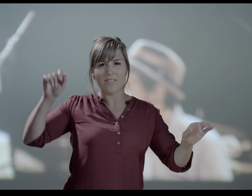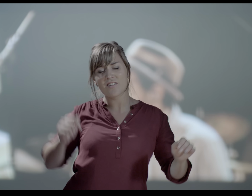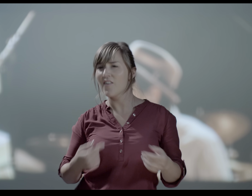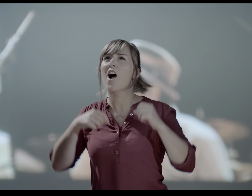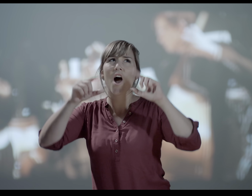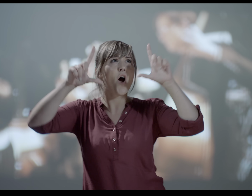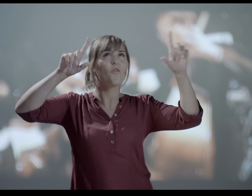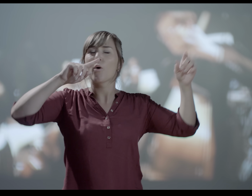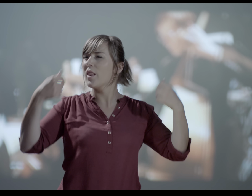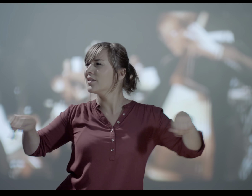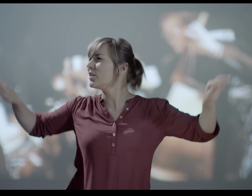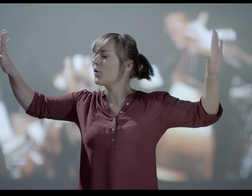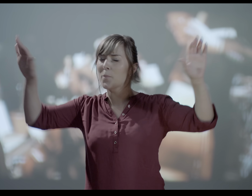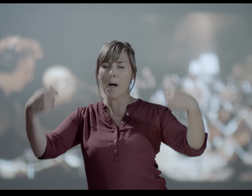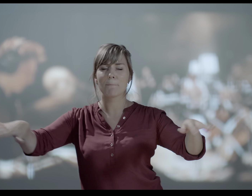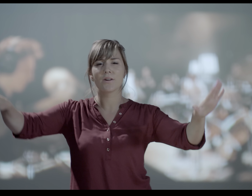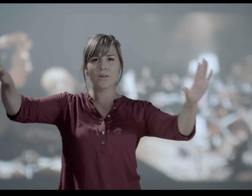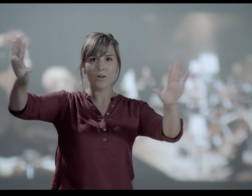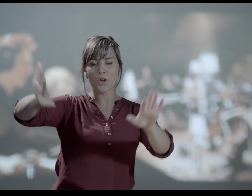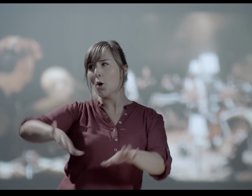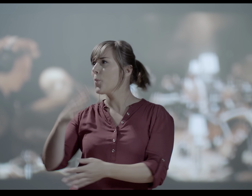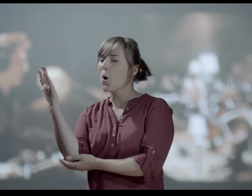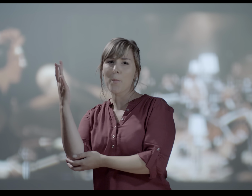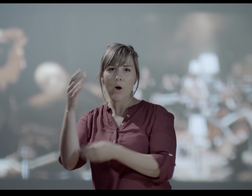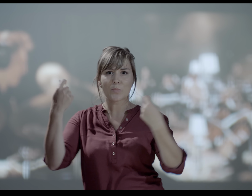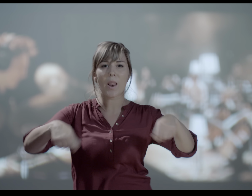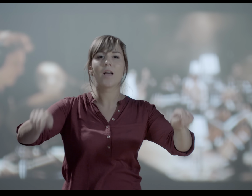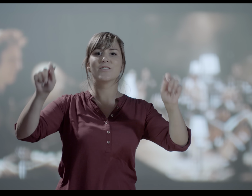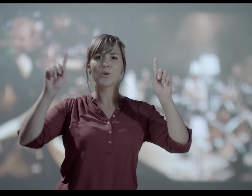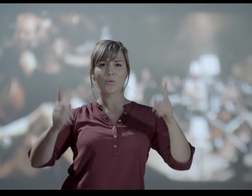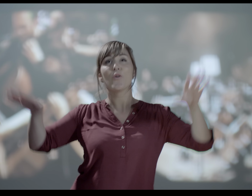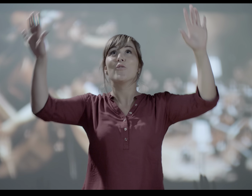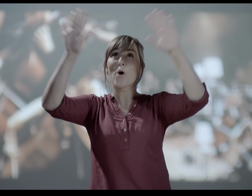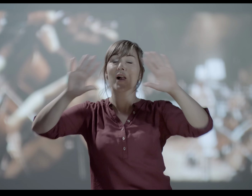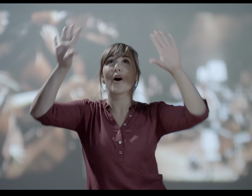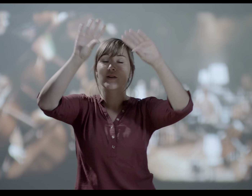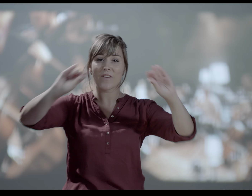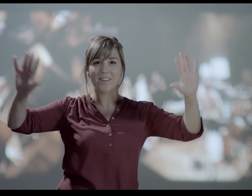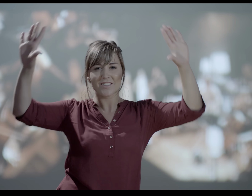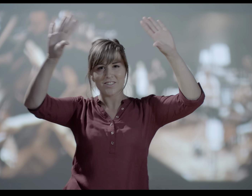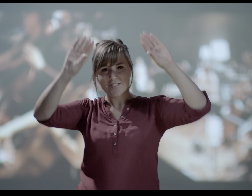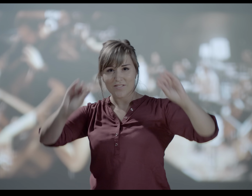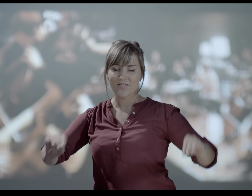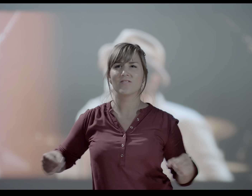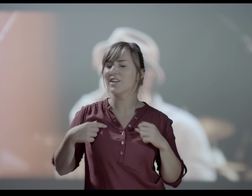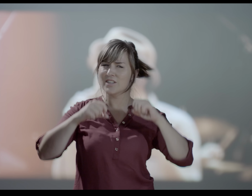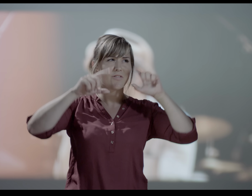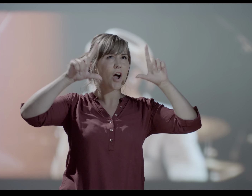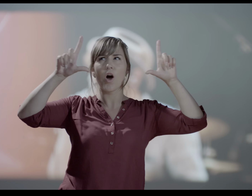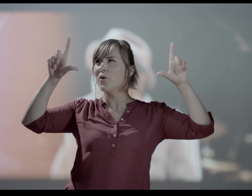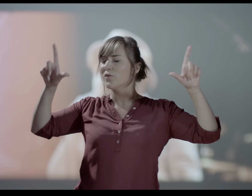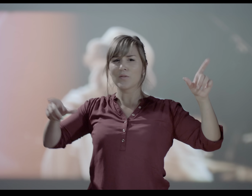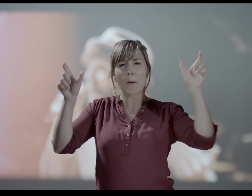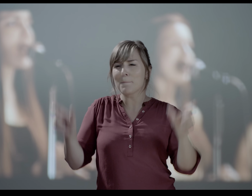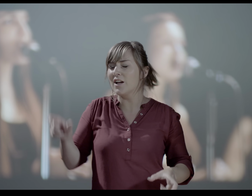Ich wach auf, seh nur Kulissen aus Pappe Bäume aus Plastik und Wolken aus Watte Ich